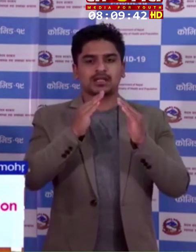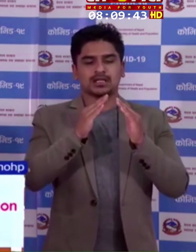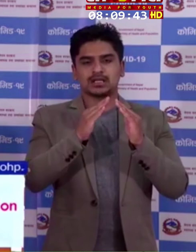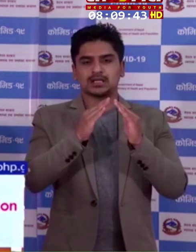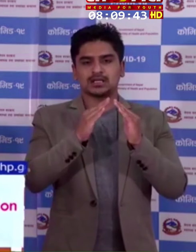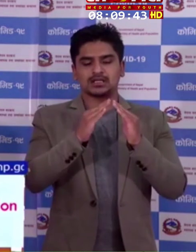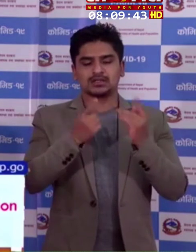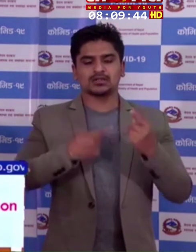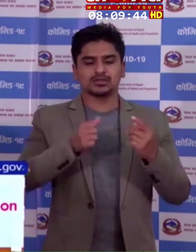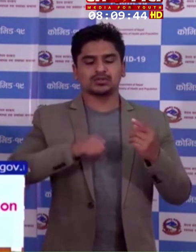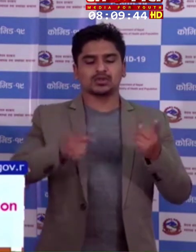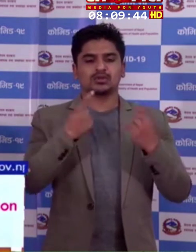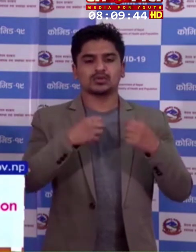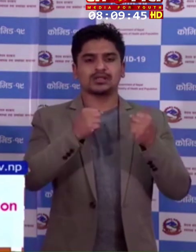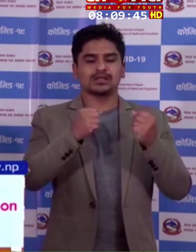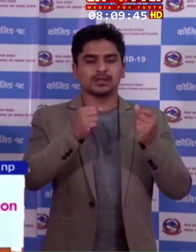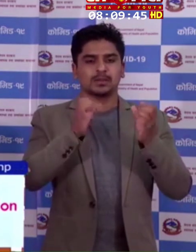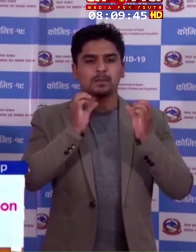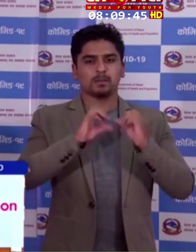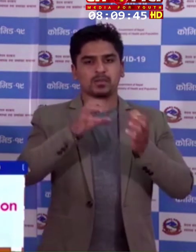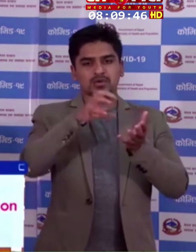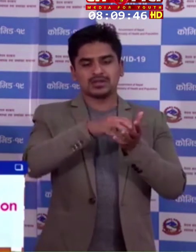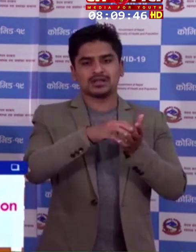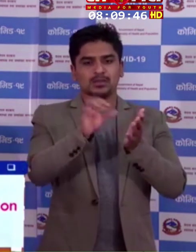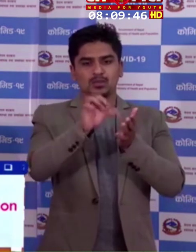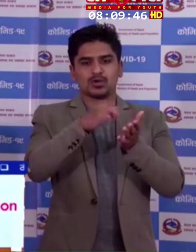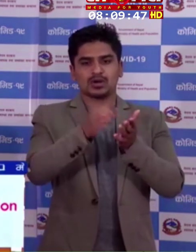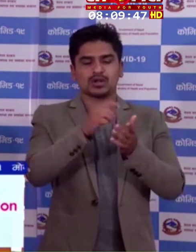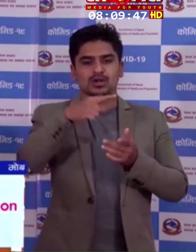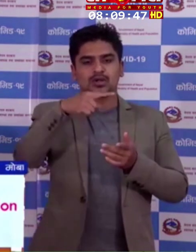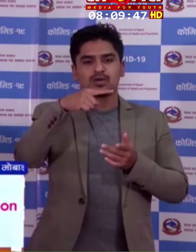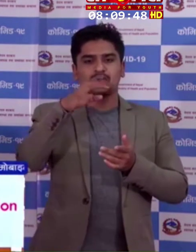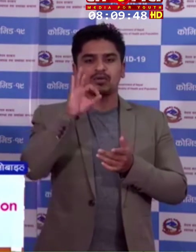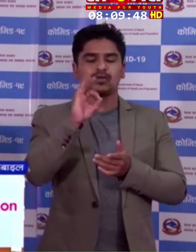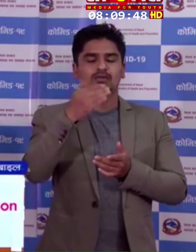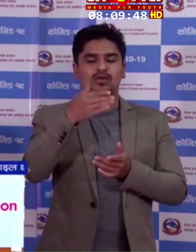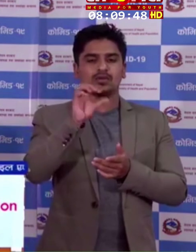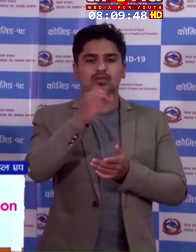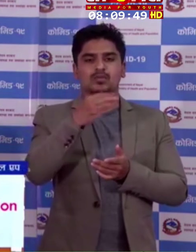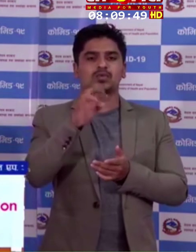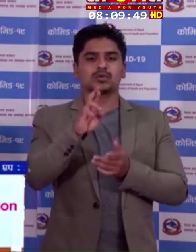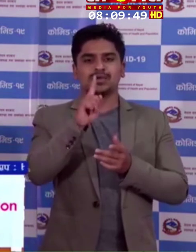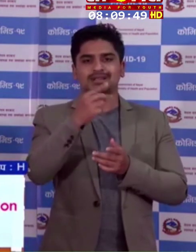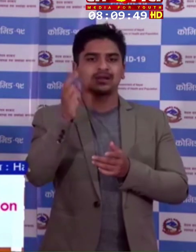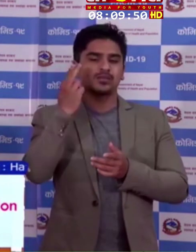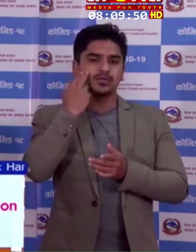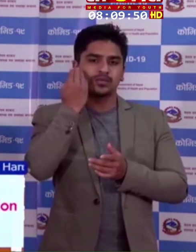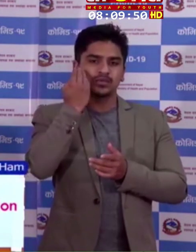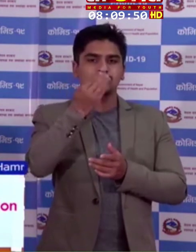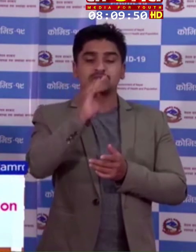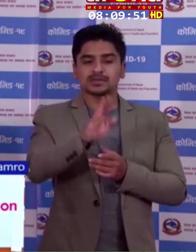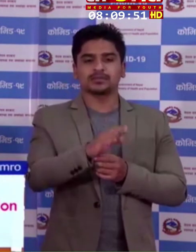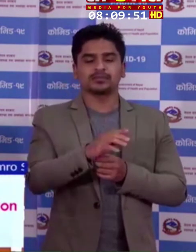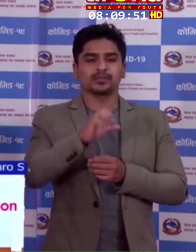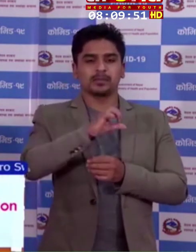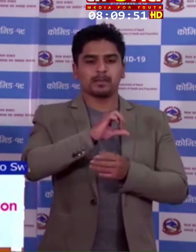प्रादेशिक जनस्वास्थ्य प्रयोगशाला पोखरामा नवलपुरको 1 पुरुष हुनुहुन्छ। त्यसै गरी प्रादेशिक